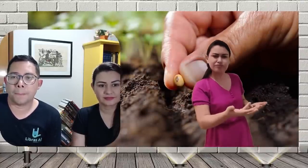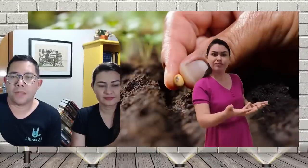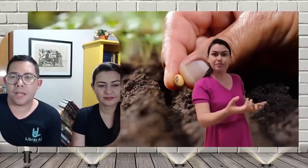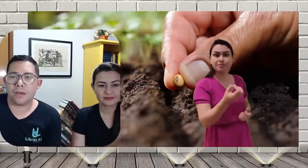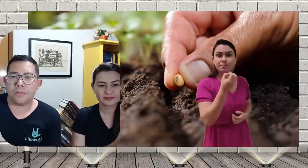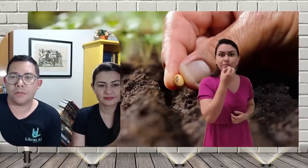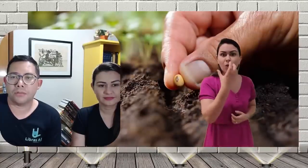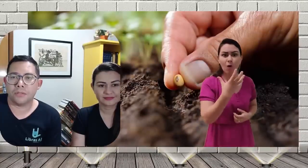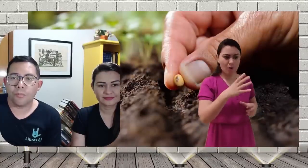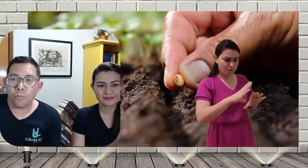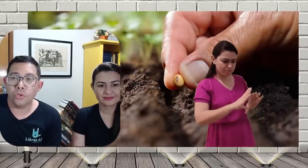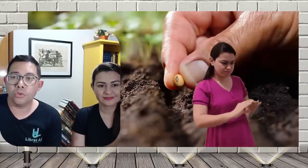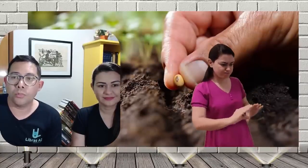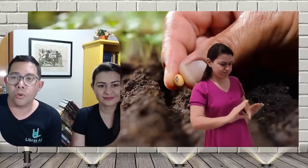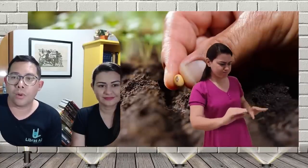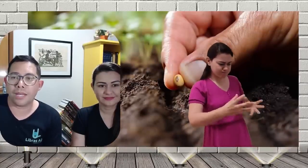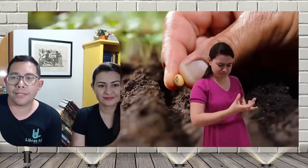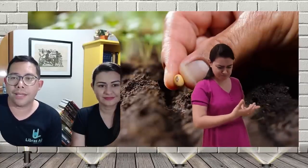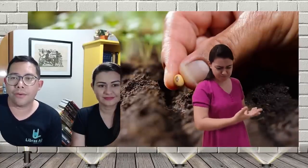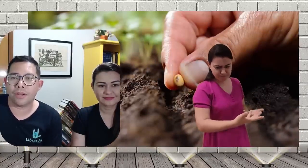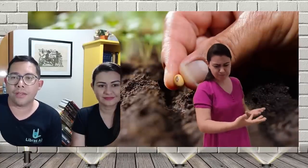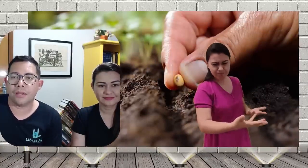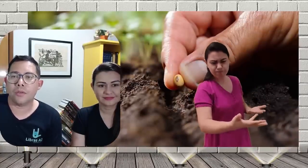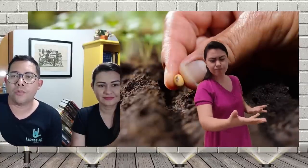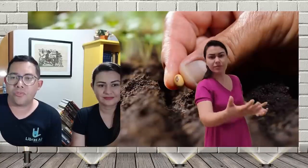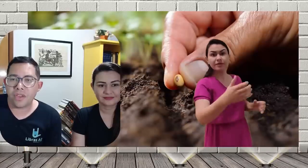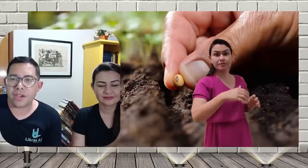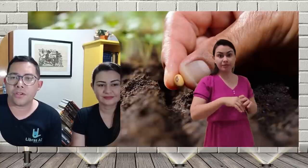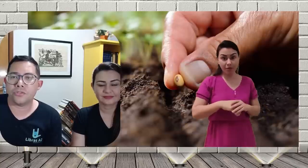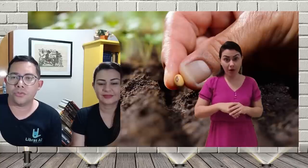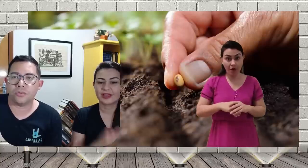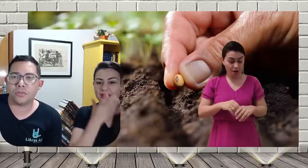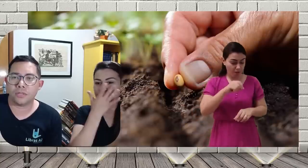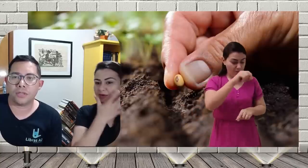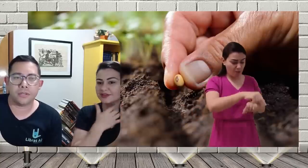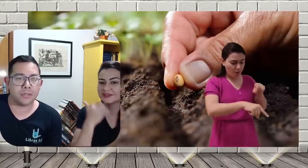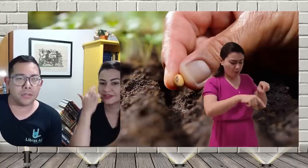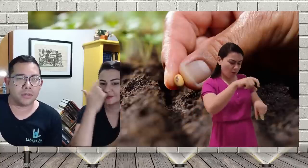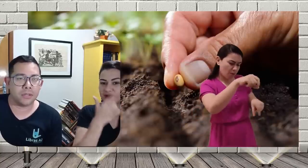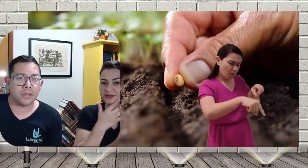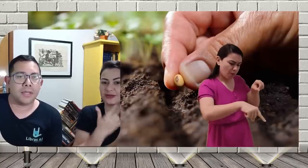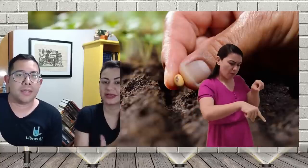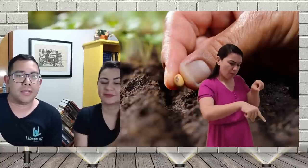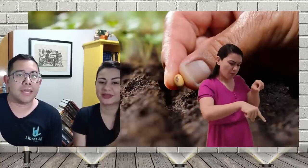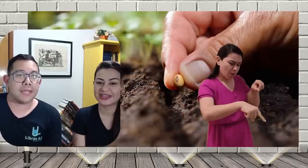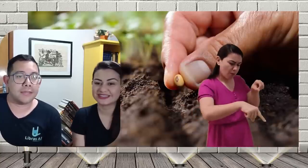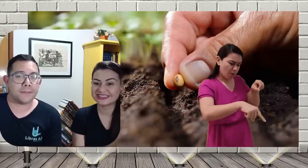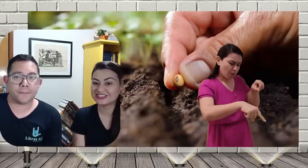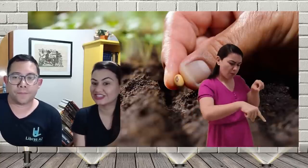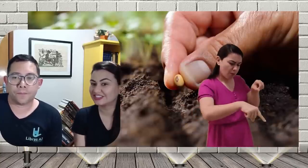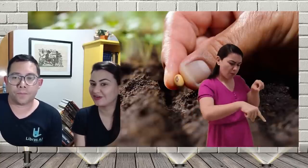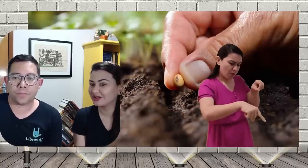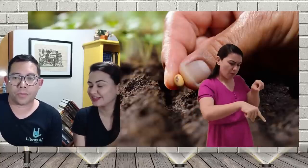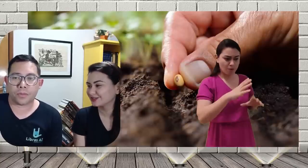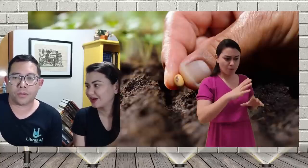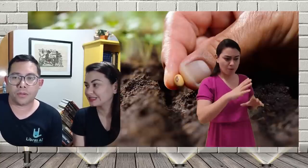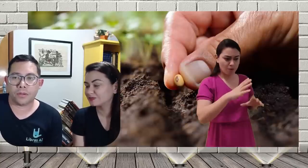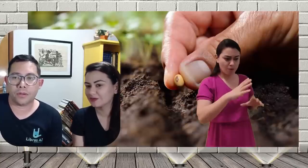Olha lá, ó. Muito boa aquela terra, olha. Fértil, É tá? importante das expressões, né? E Porque às aí? vezes a gente quer olhar só as mãos,